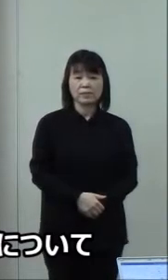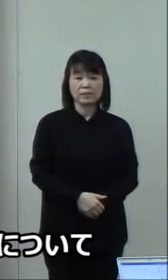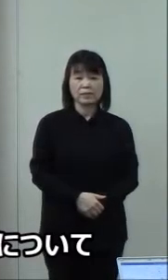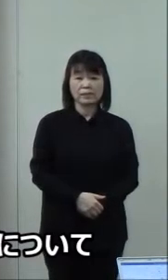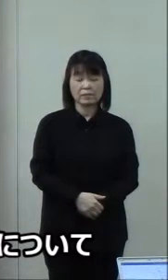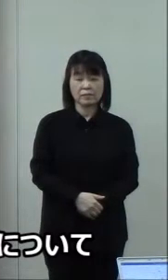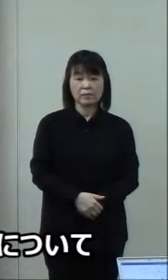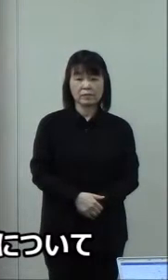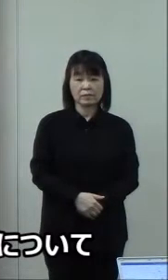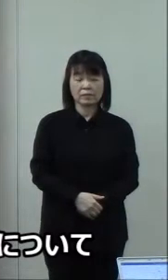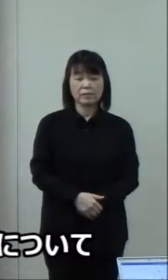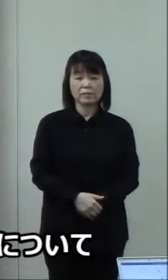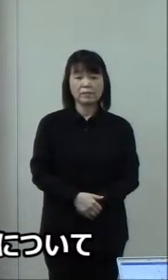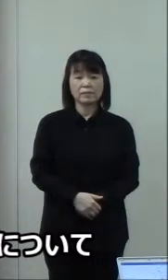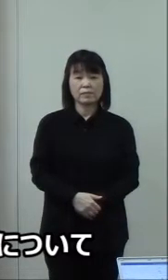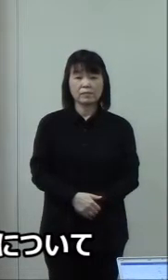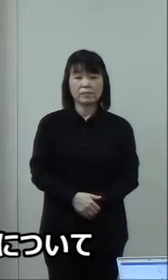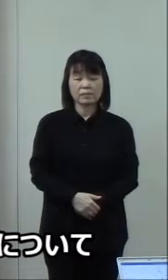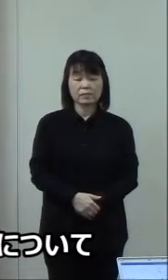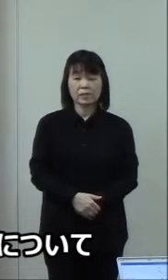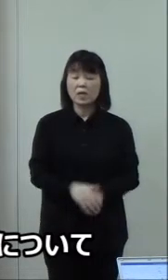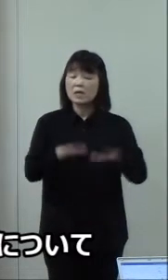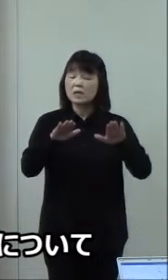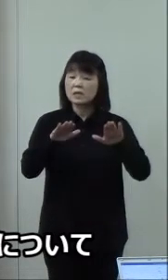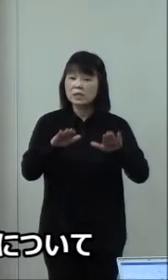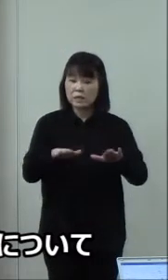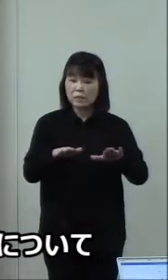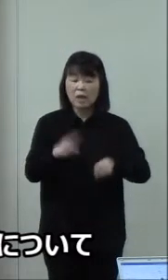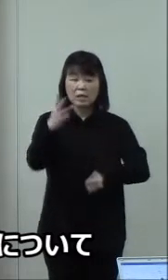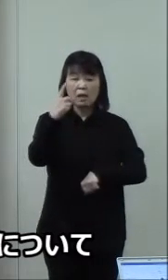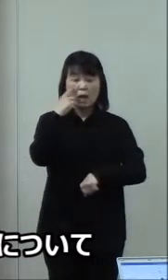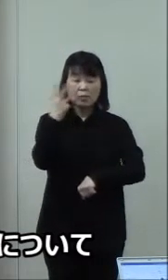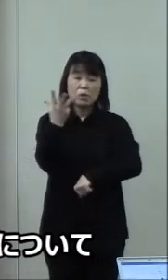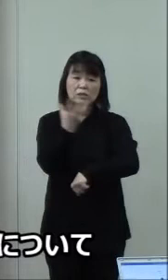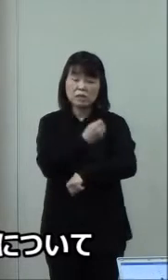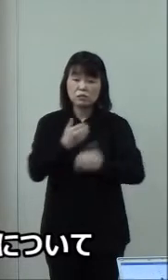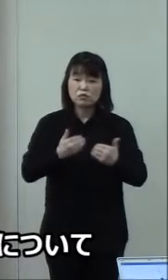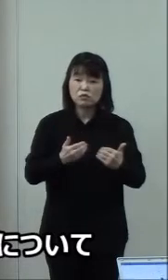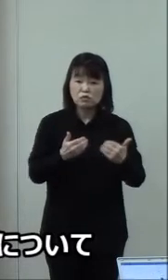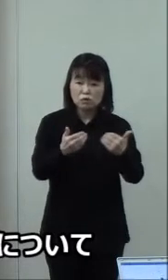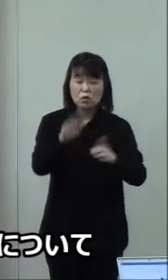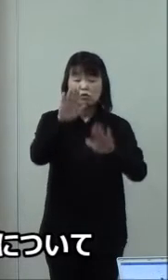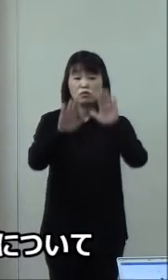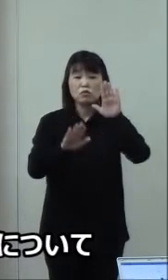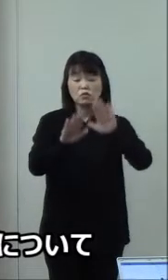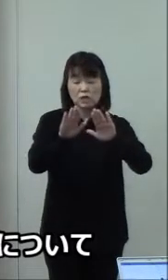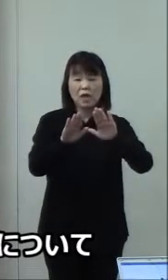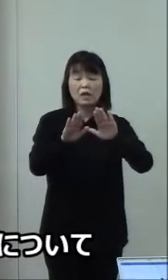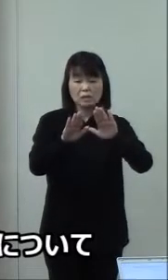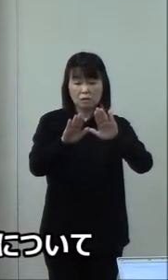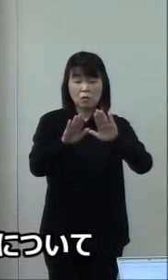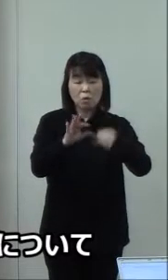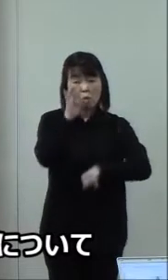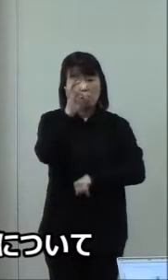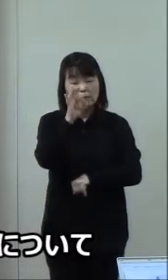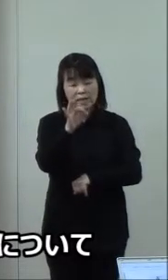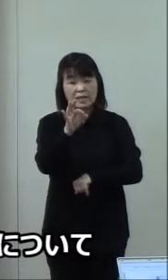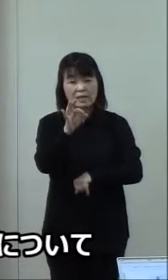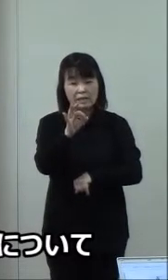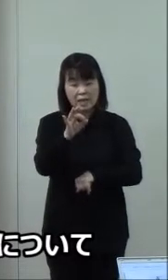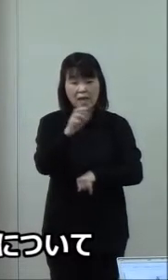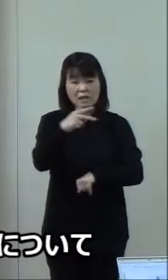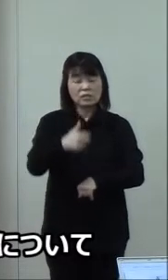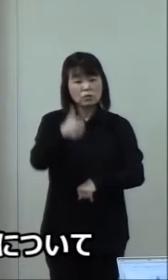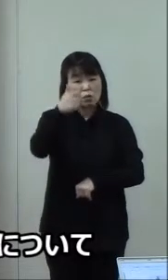最後になっちゃいますけれども、現在のこの3回目接種の進捗状況について市長はどのように評価していらっしゃるかというのと、